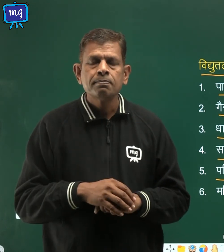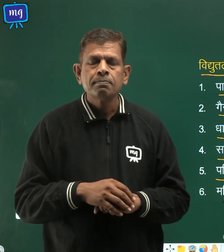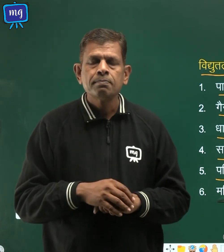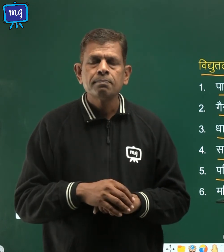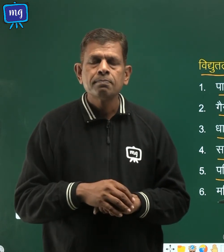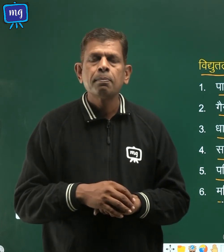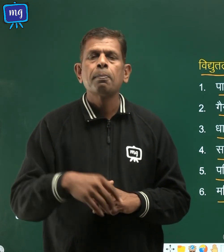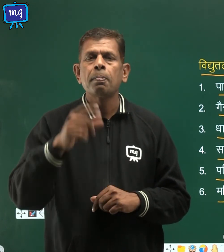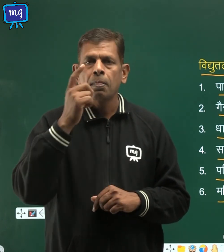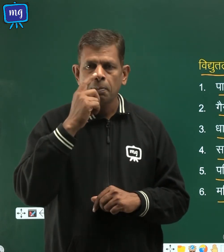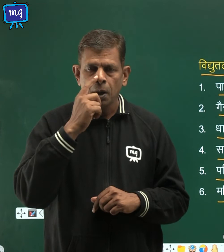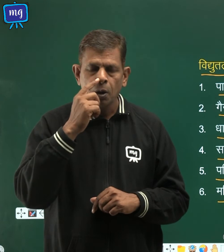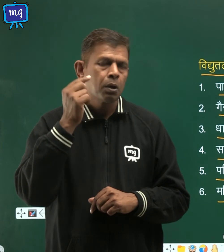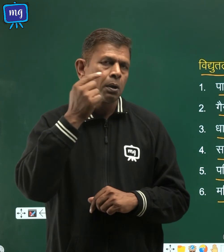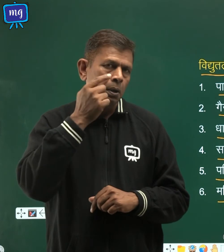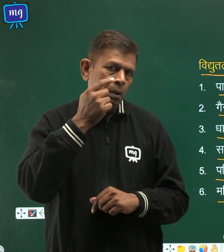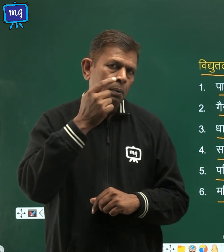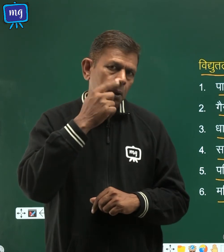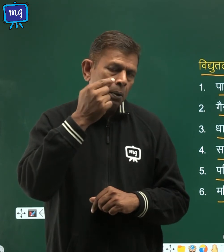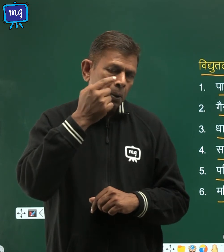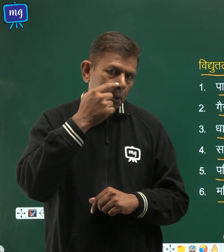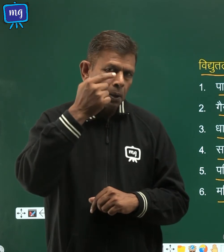महिलाओं के आभूषण,